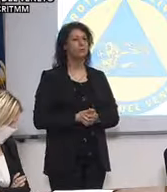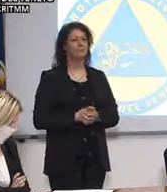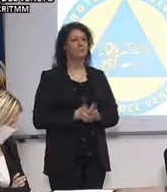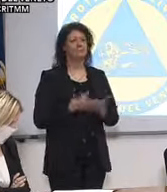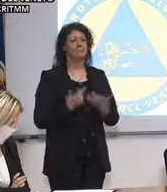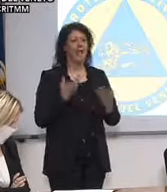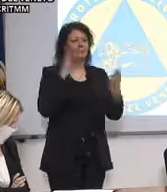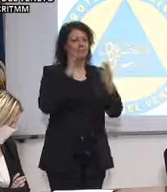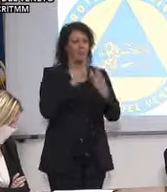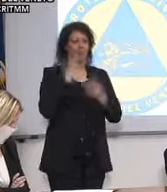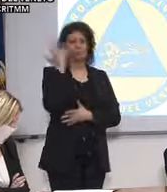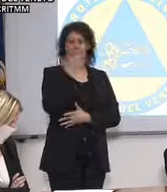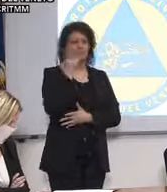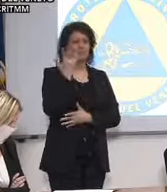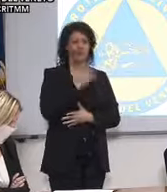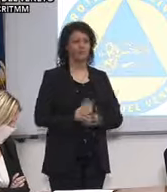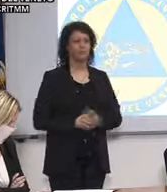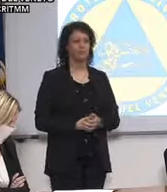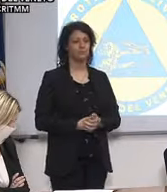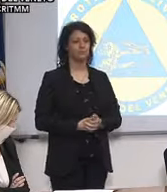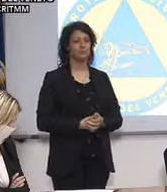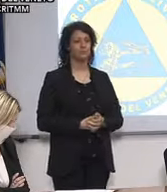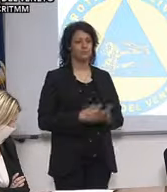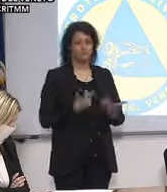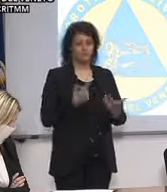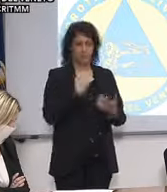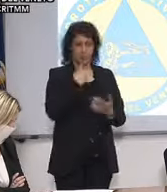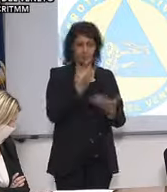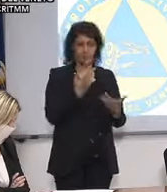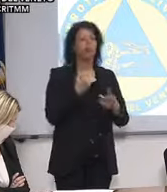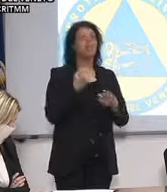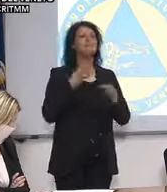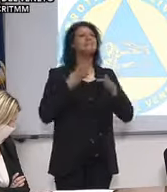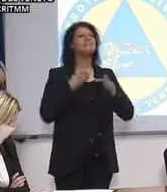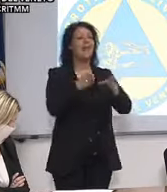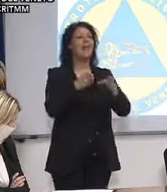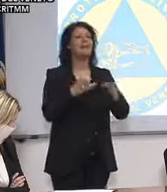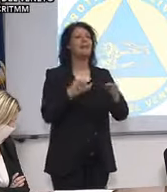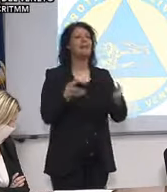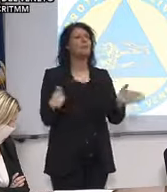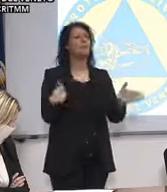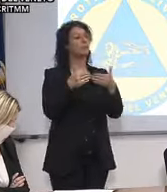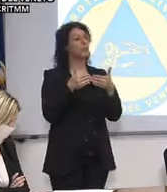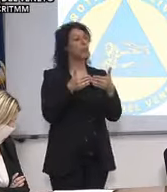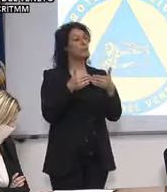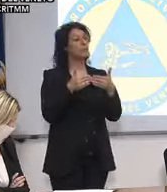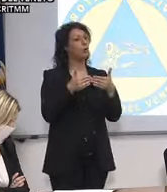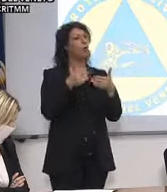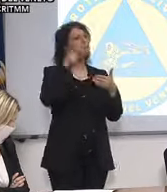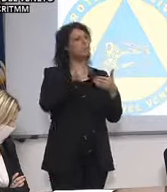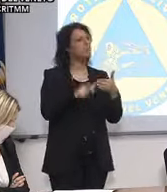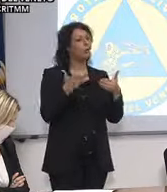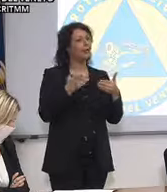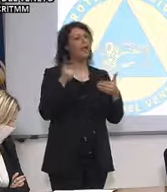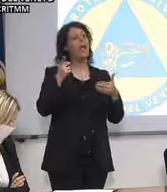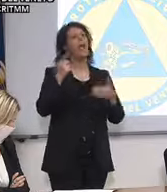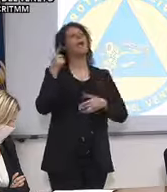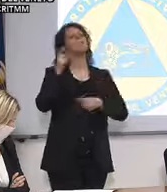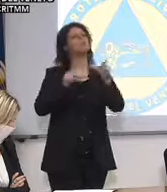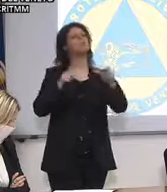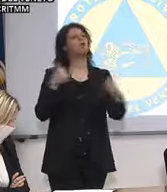dà un approccio sbagliato. Giustamente, come dire, chiudiamo le strade perché la gente si ammazza in moto.